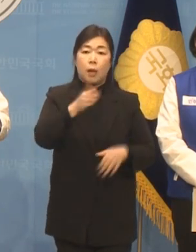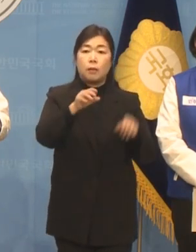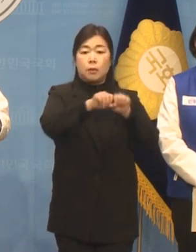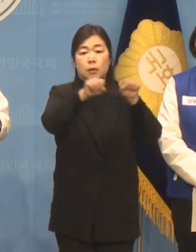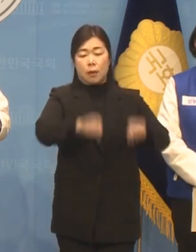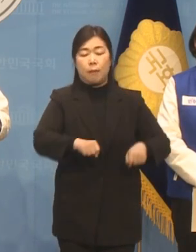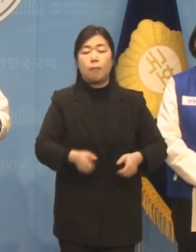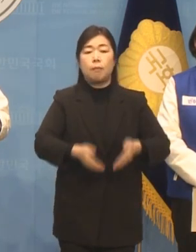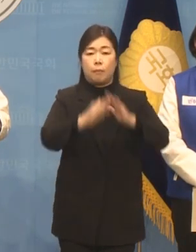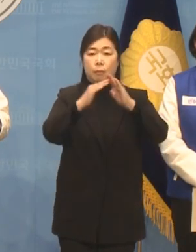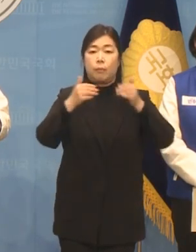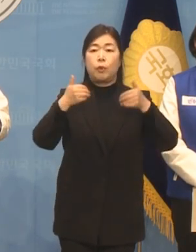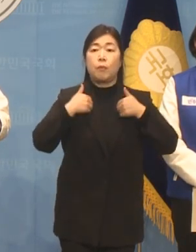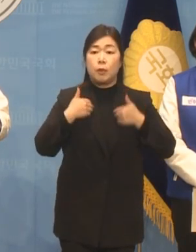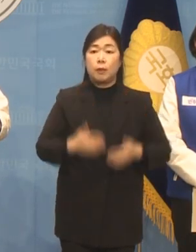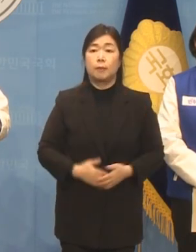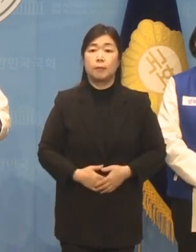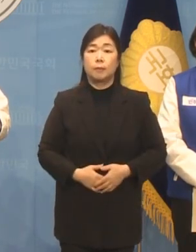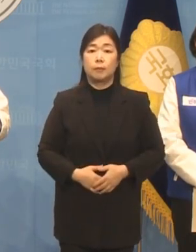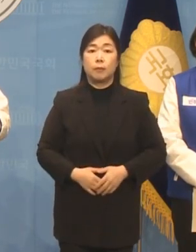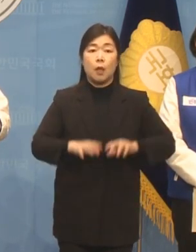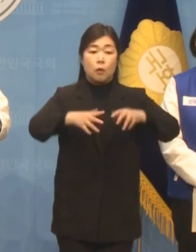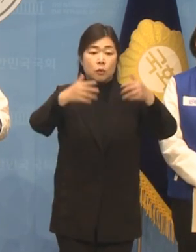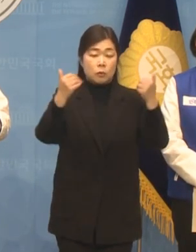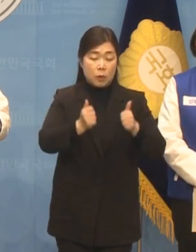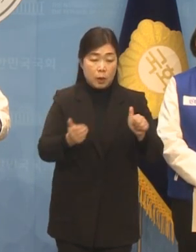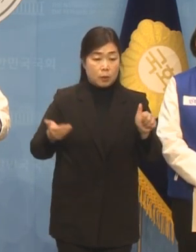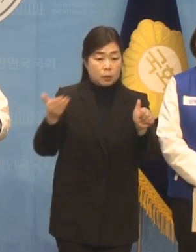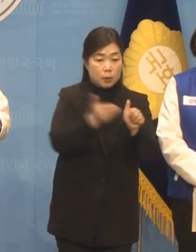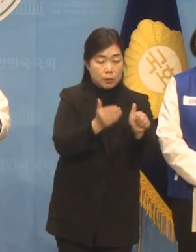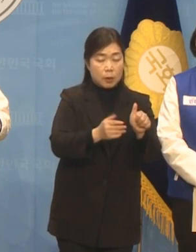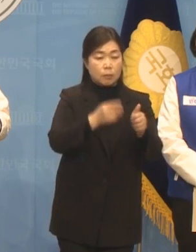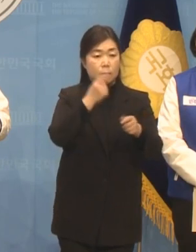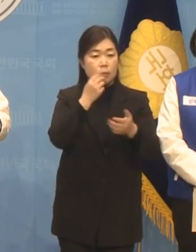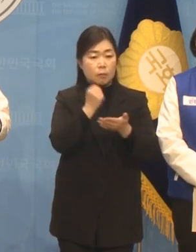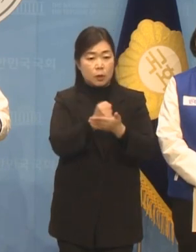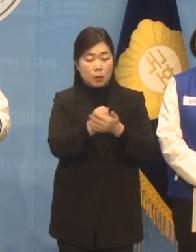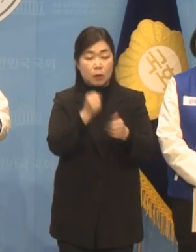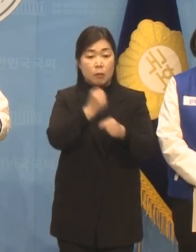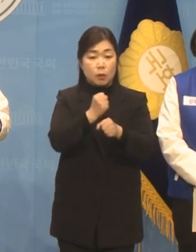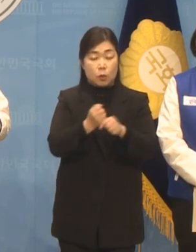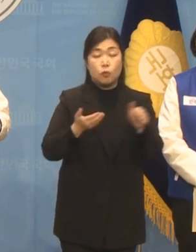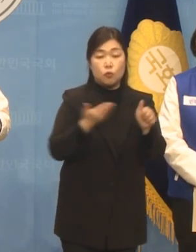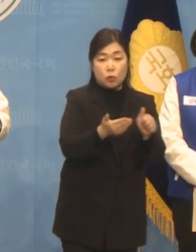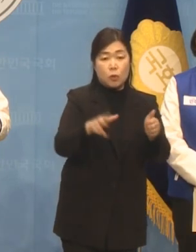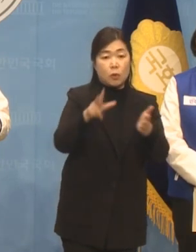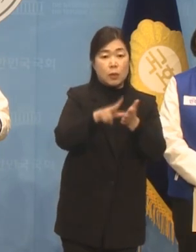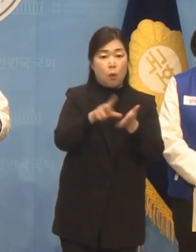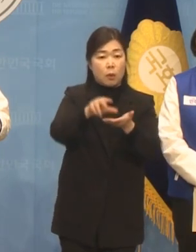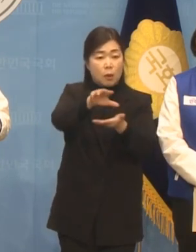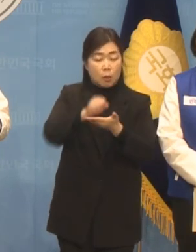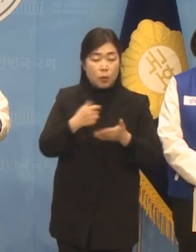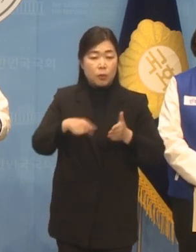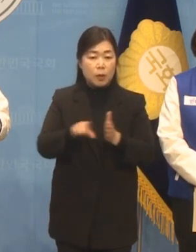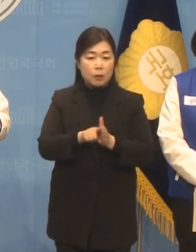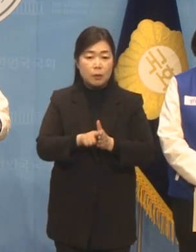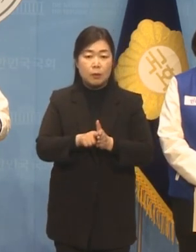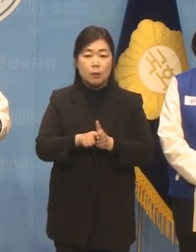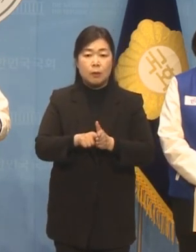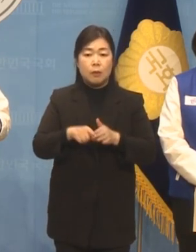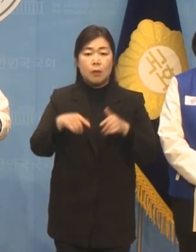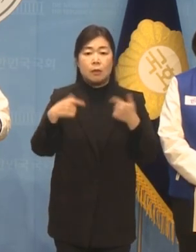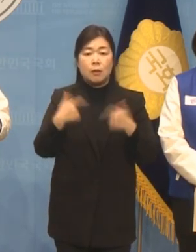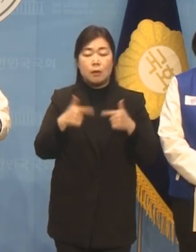합니다. 국회에 공급망 재편 및 자원 확보 전략 상설위원회를